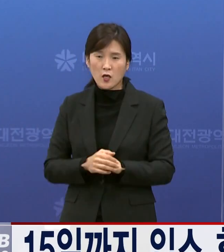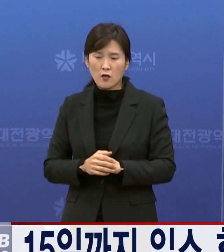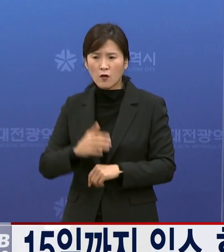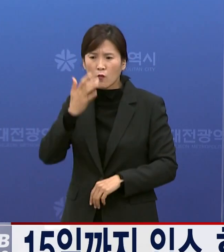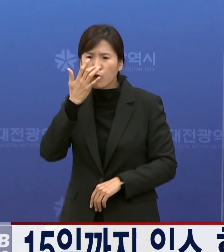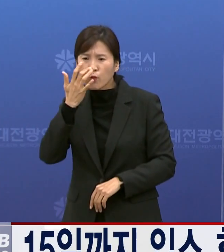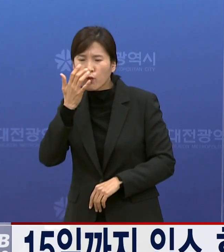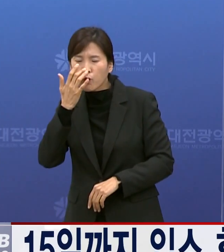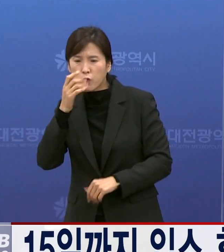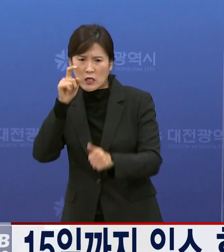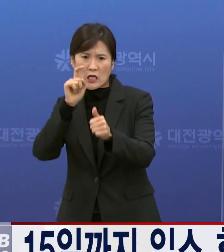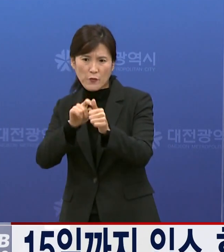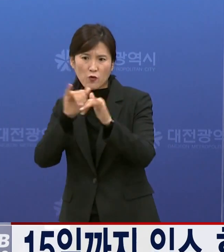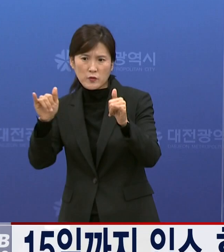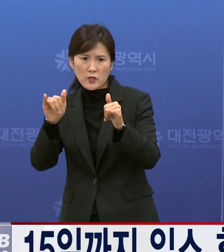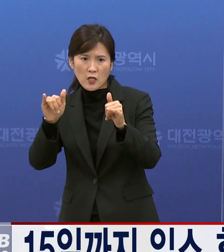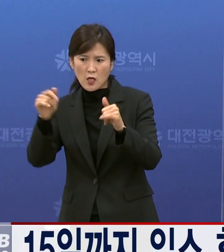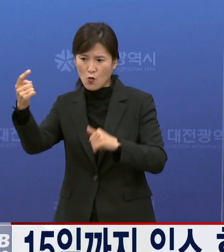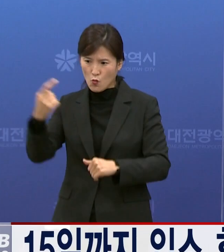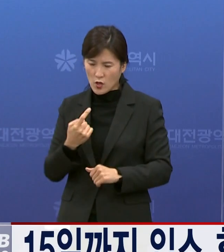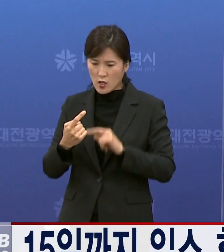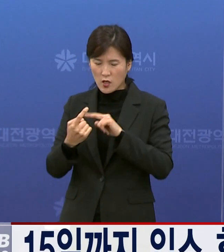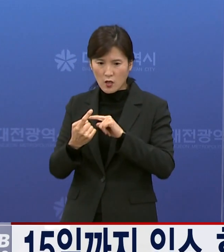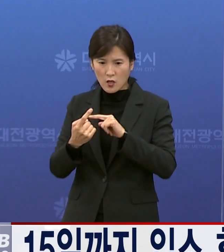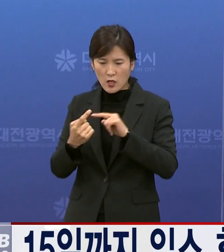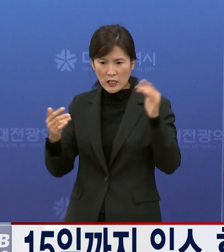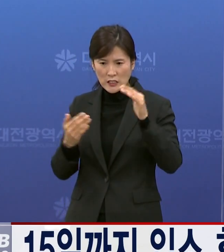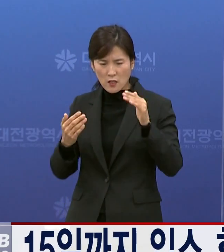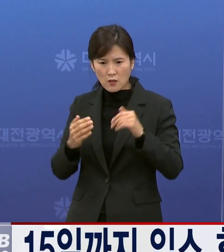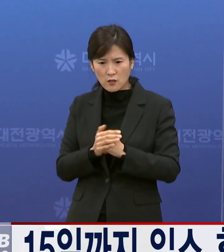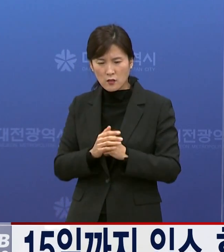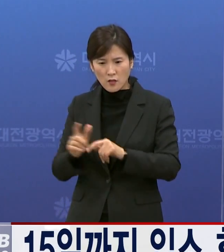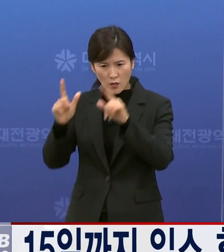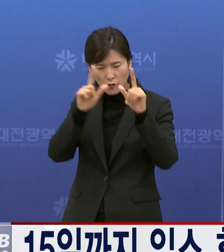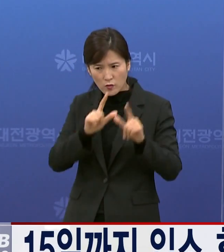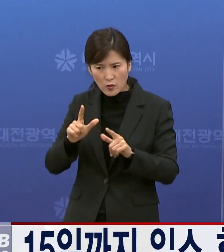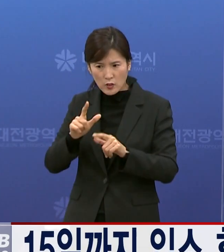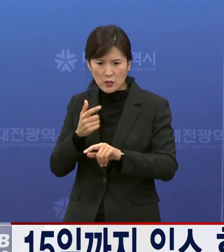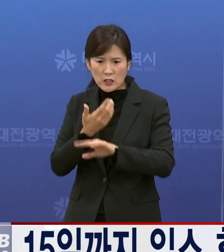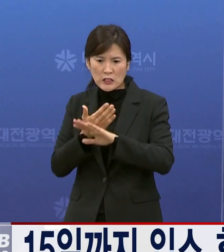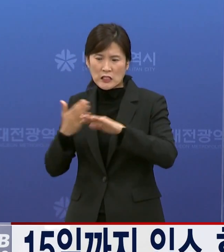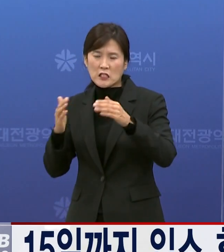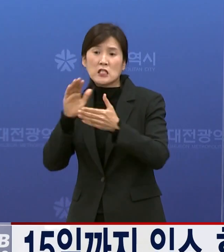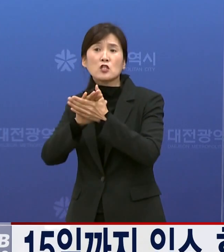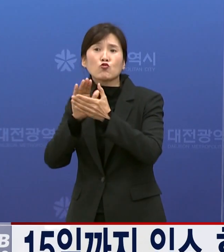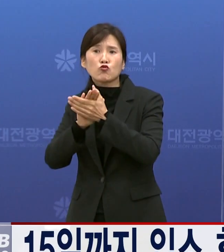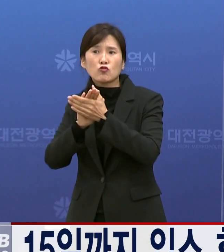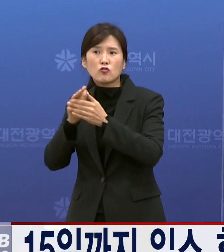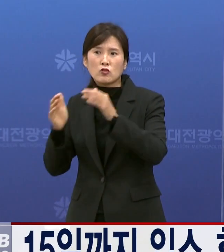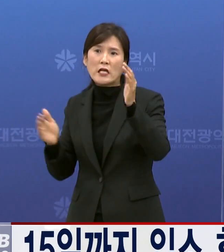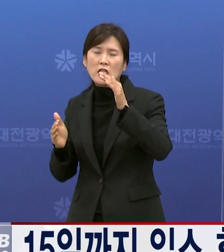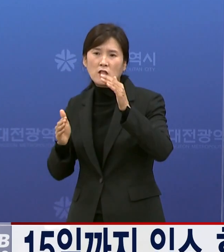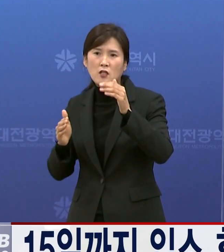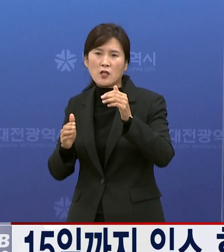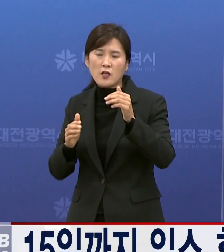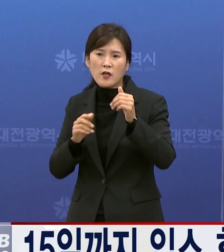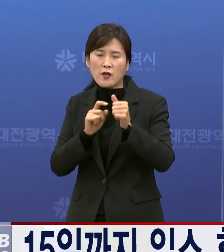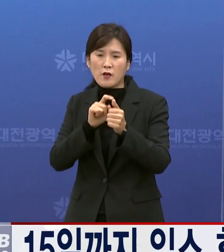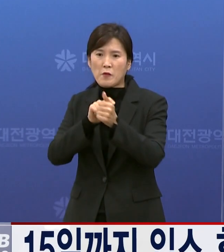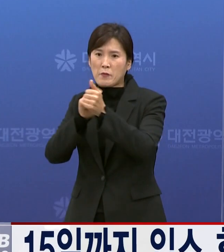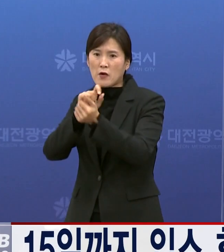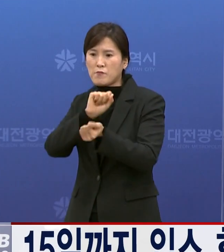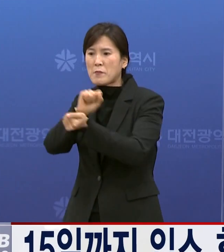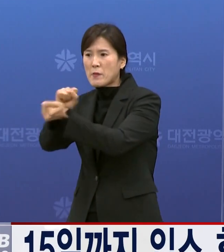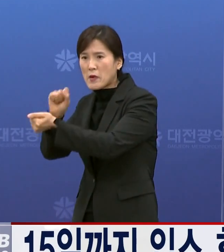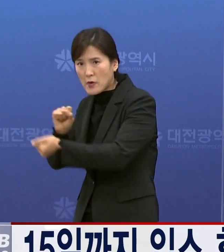상태 감염자가 이 시기에 입소되어서 격리 생활을 하면서 다른 사람들에게로